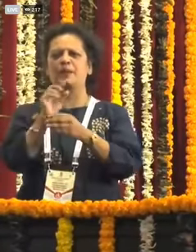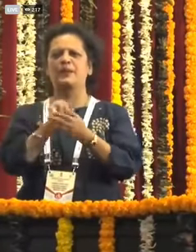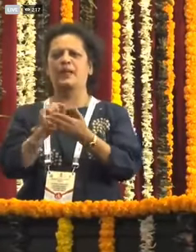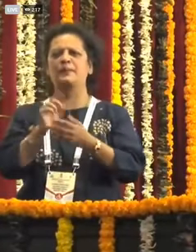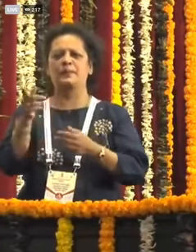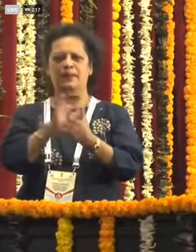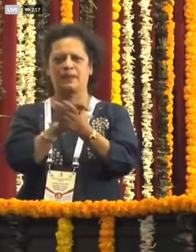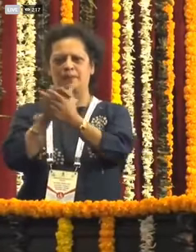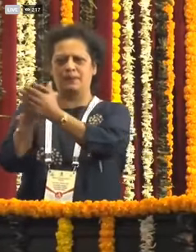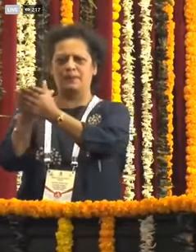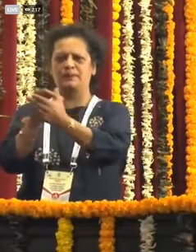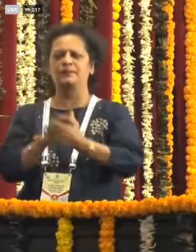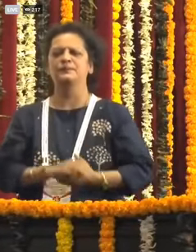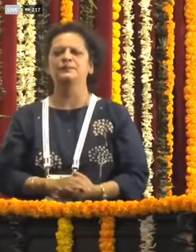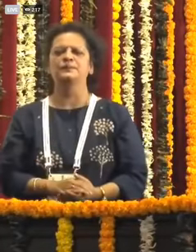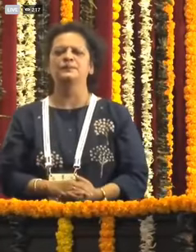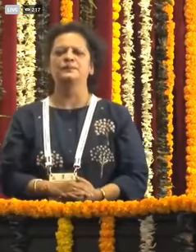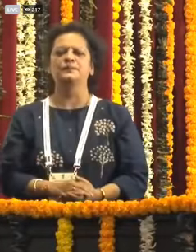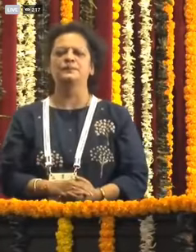मित्रांनो,